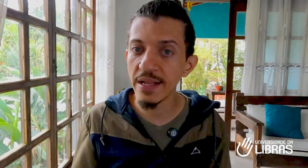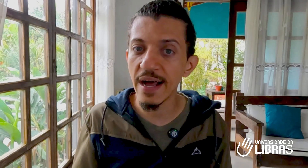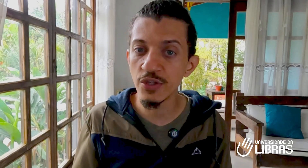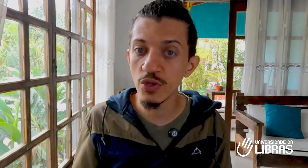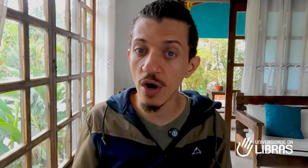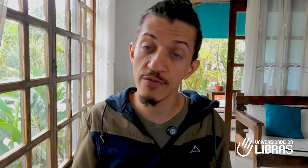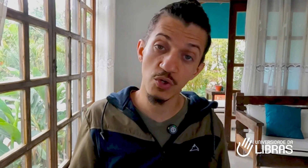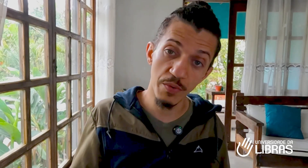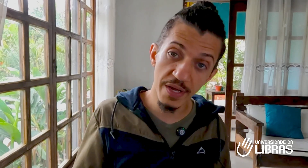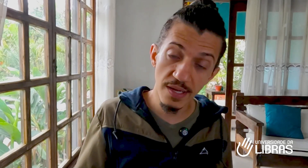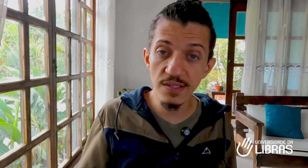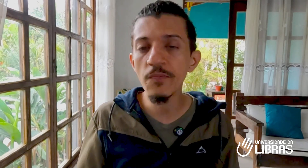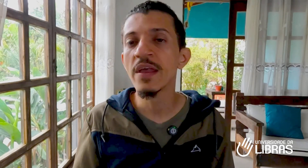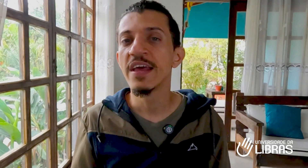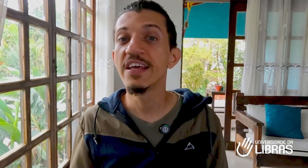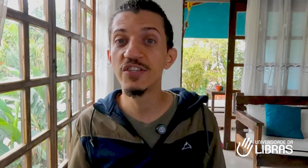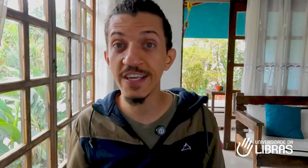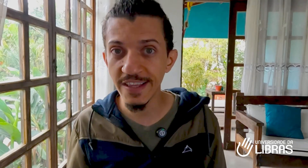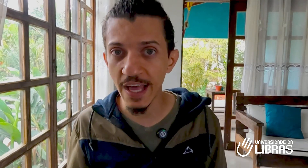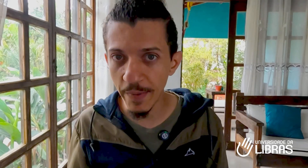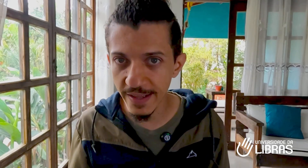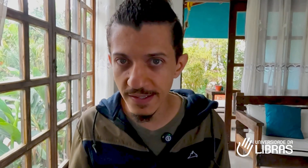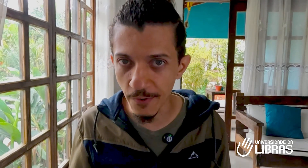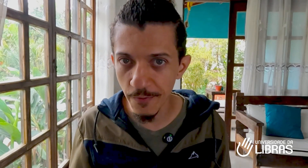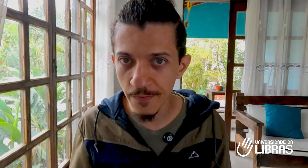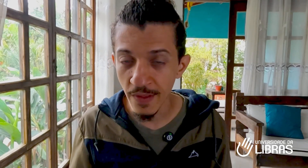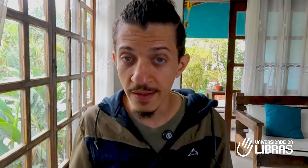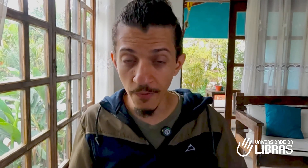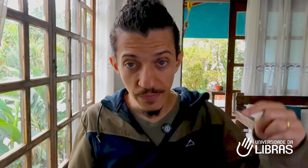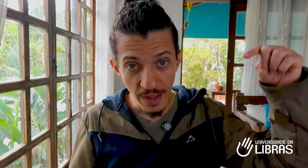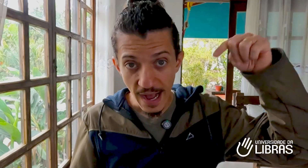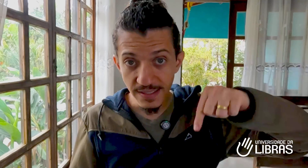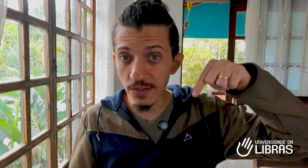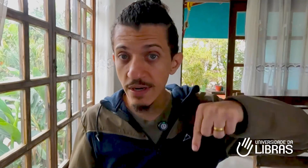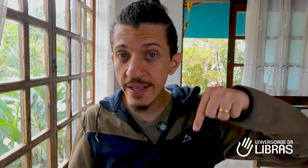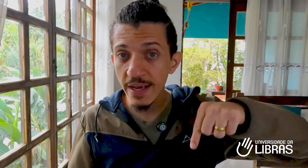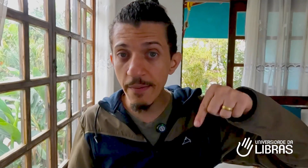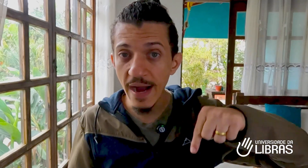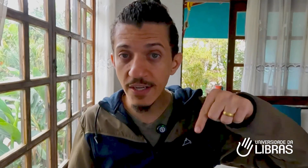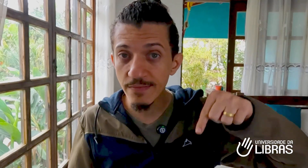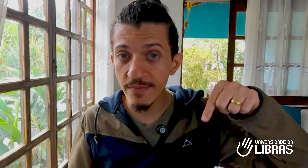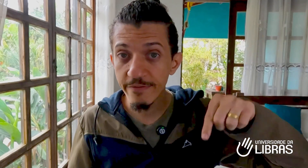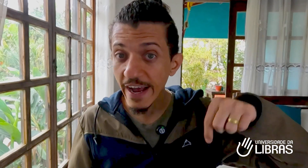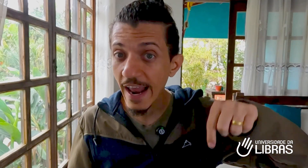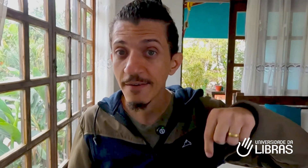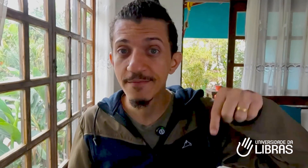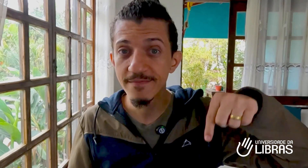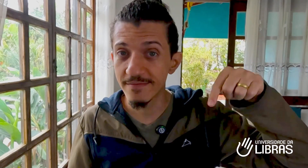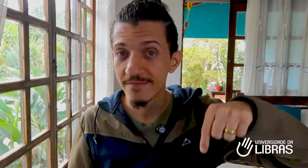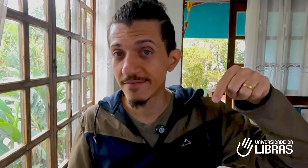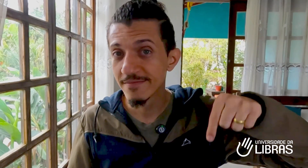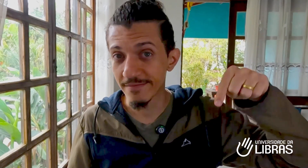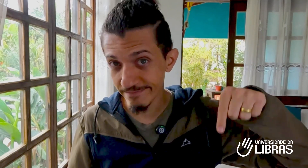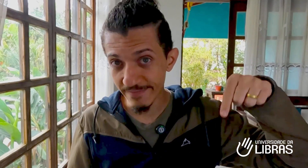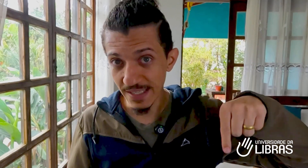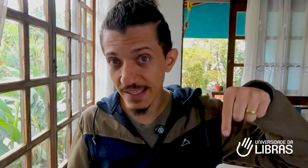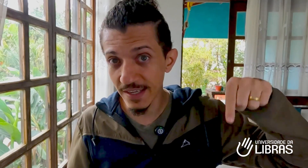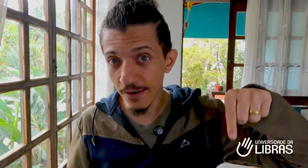possibilidade nova de comunicação e de interpretação. Então, acesse o link aqui abaixo, vai lá. Acesse aqui, ó,